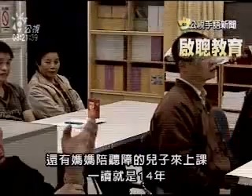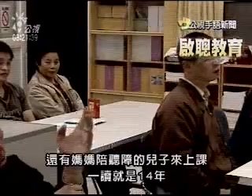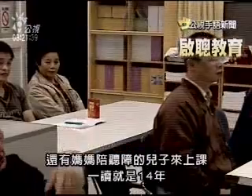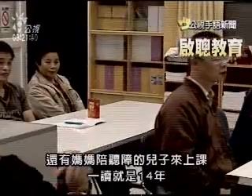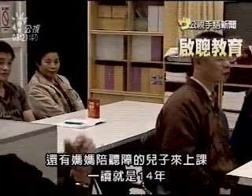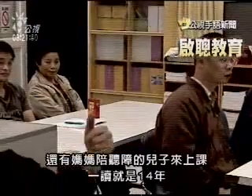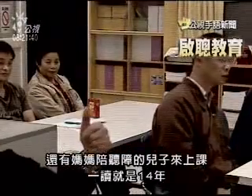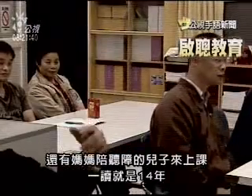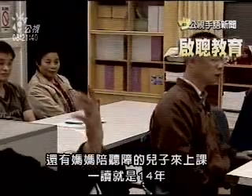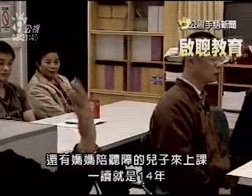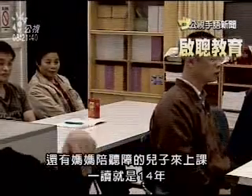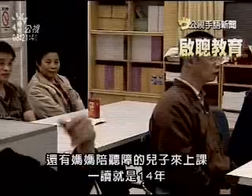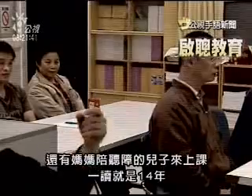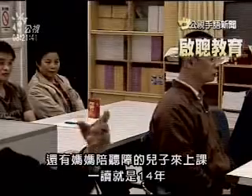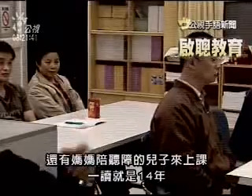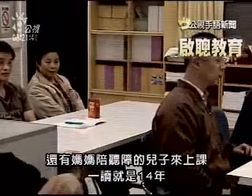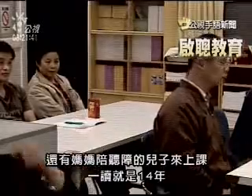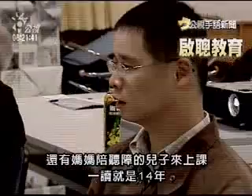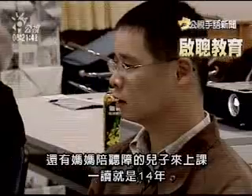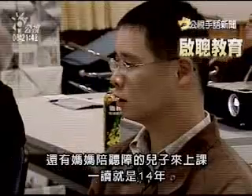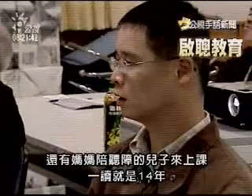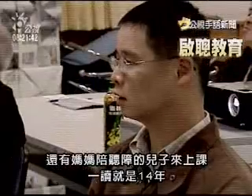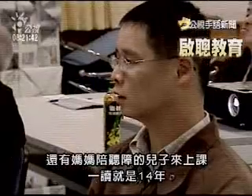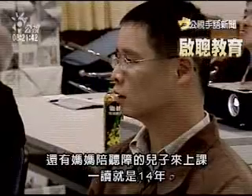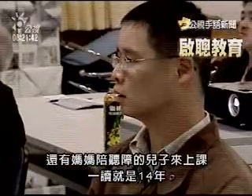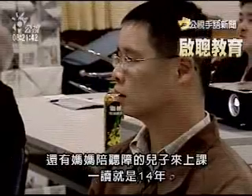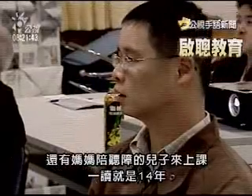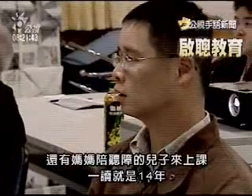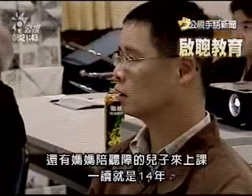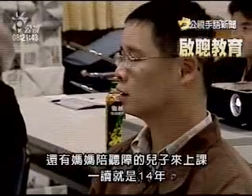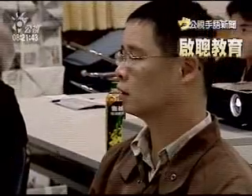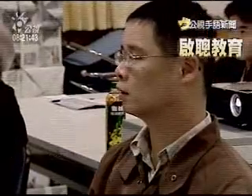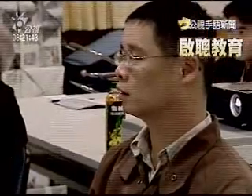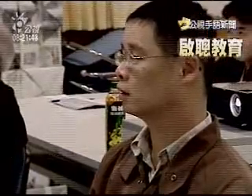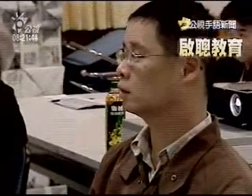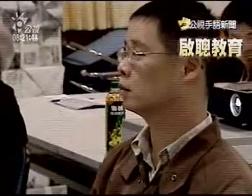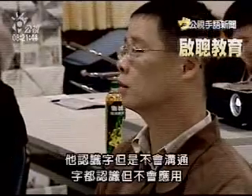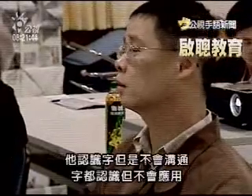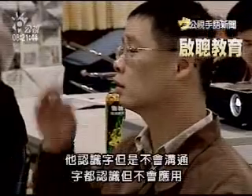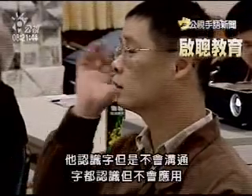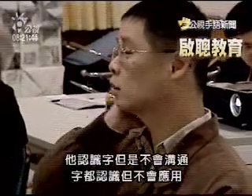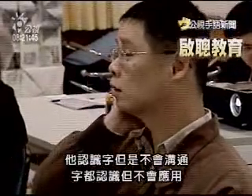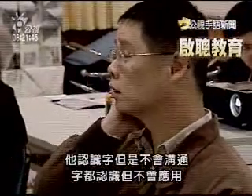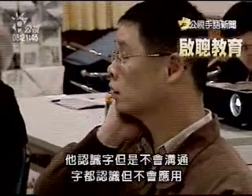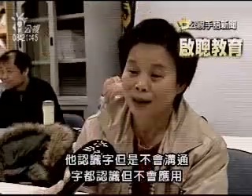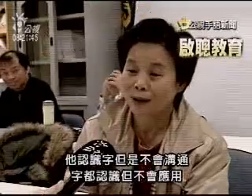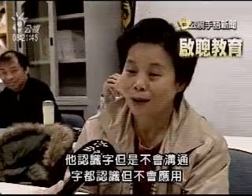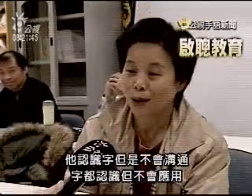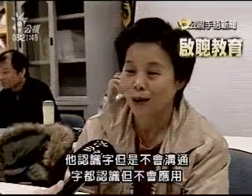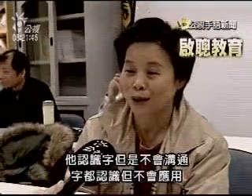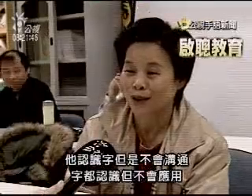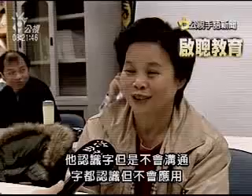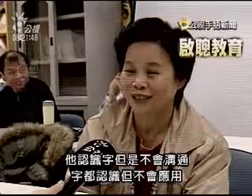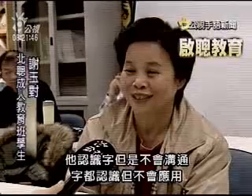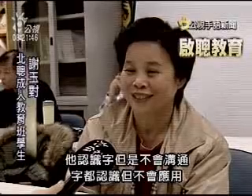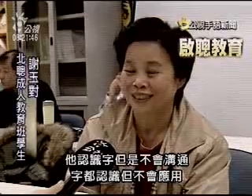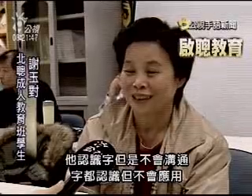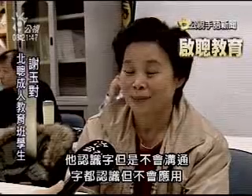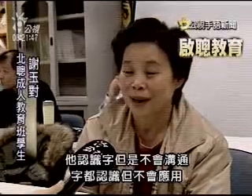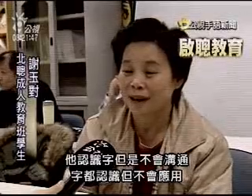有妈妈陪听障的儿子来上课，一读就是14年。 啊，伊不字，啊未晓沟通，未晓